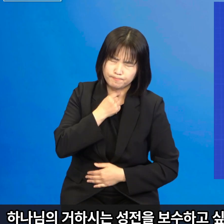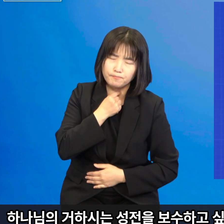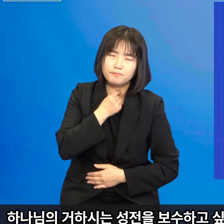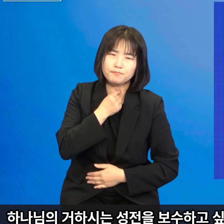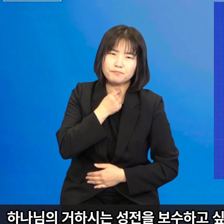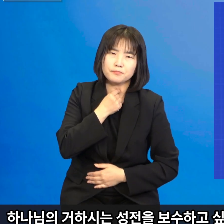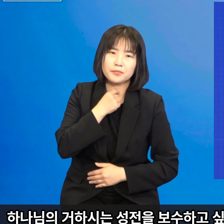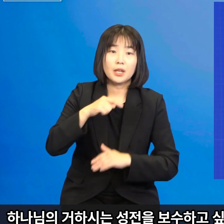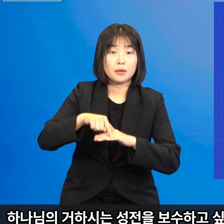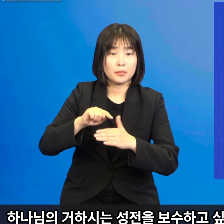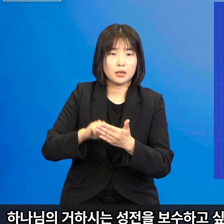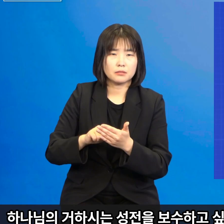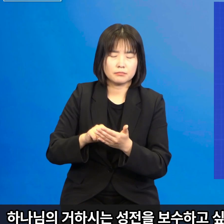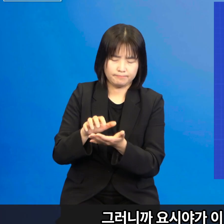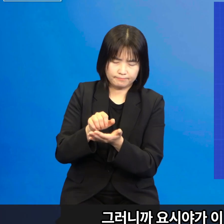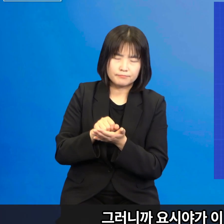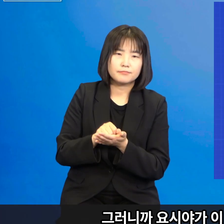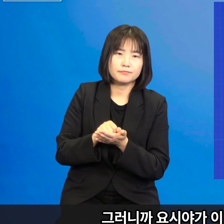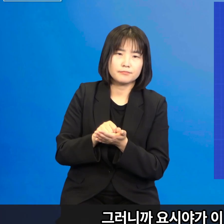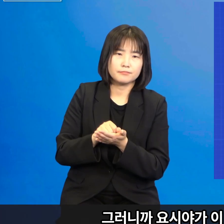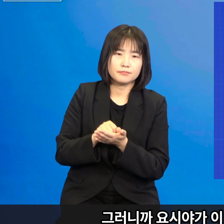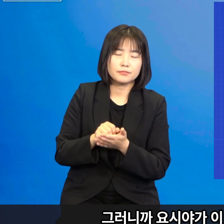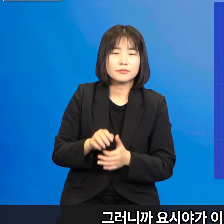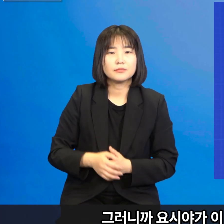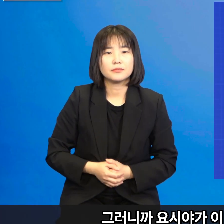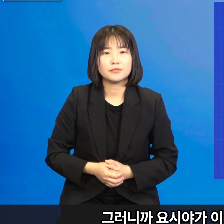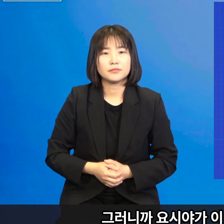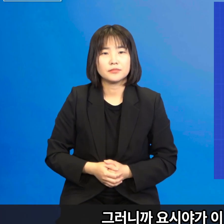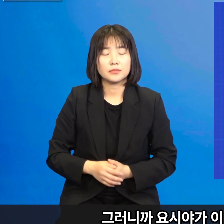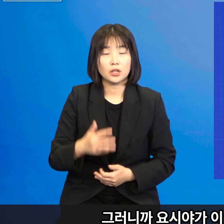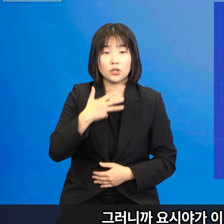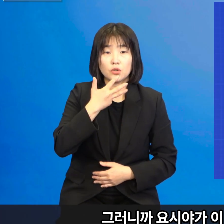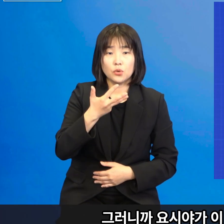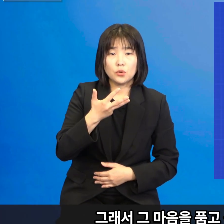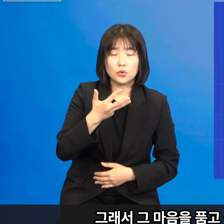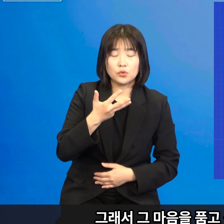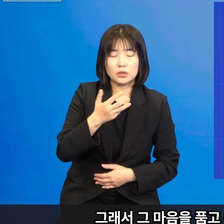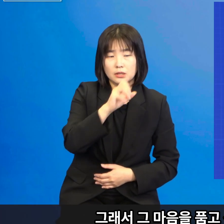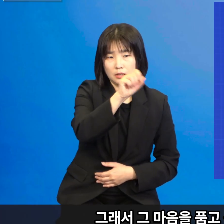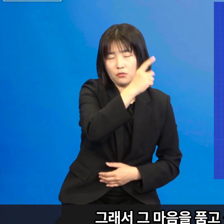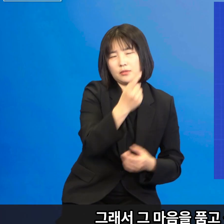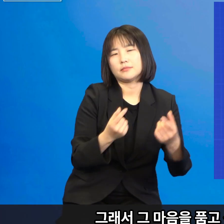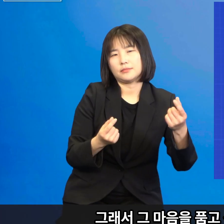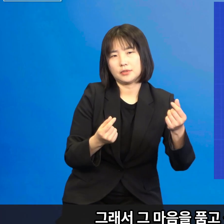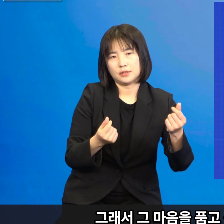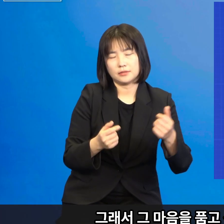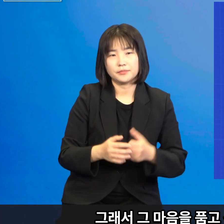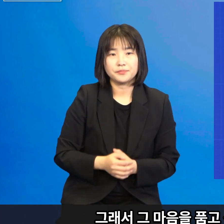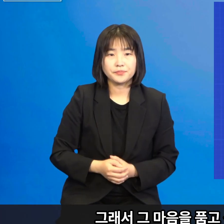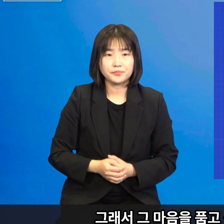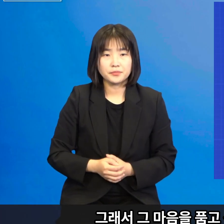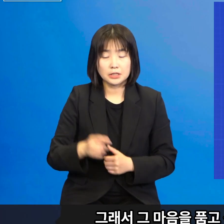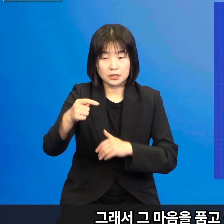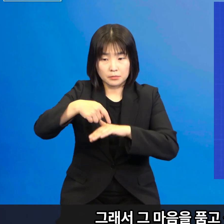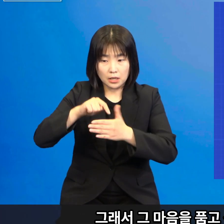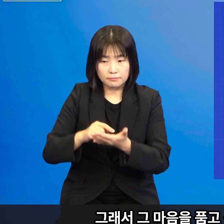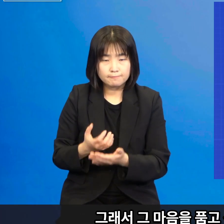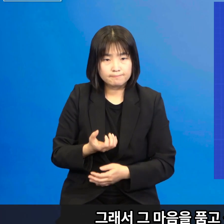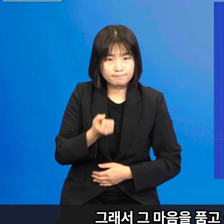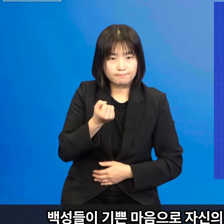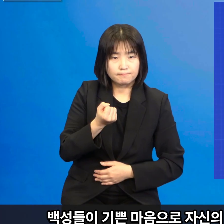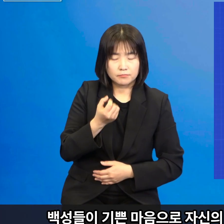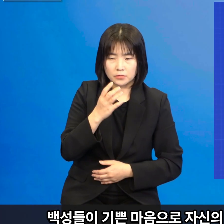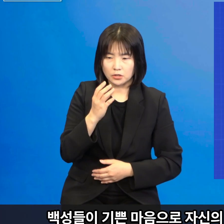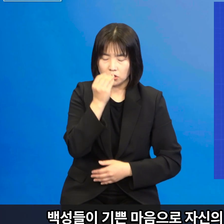그 마음을 품었다는 거예요. 그러니까 요시야가 또 다른 다윗인 것이죠. 그래서 그 마음을 품고 성전을 보수하자